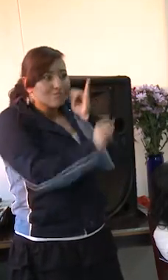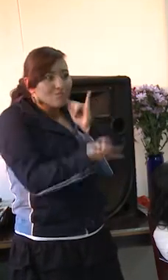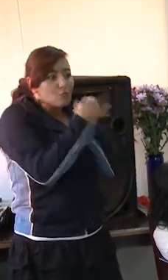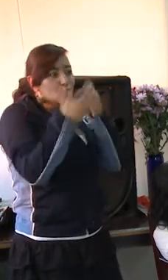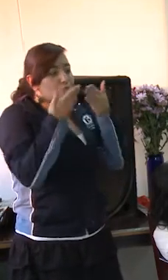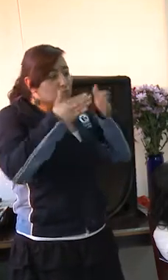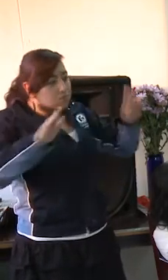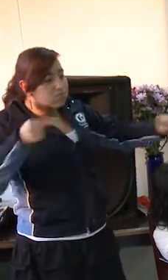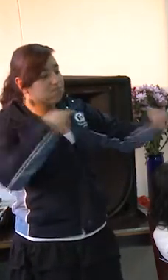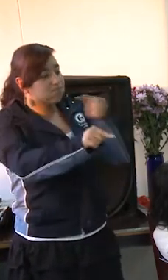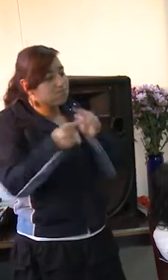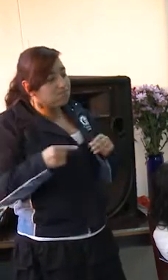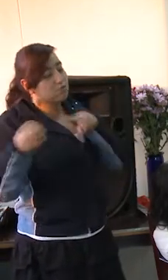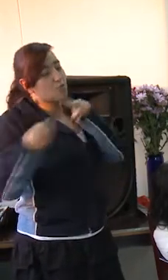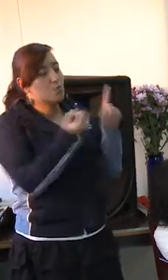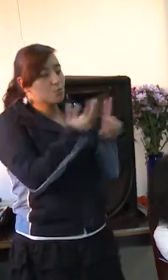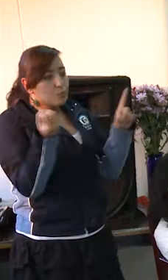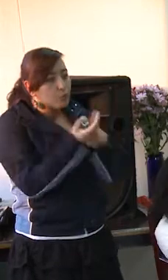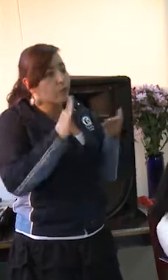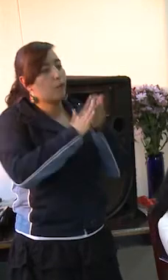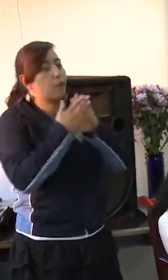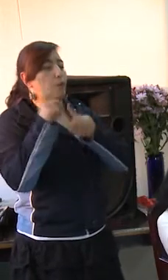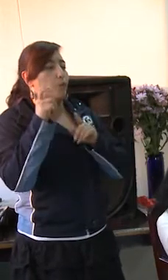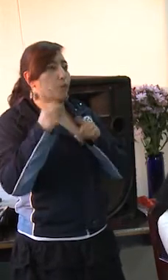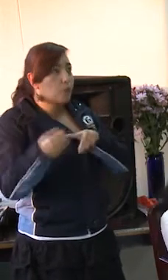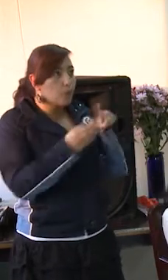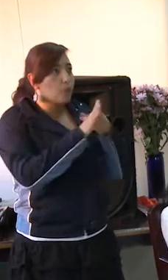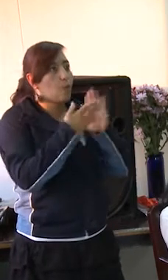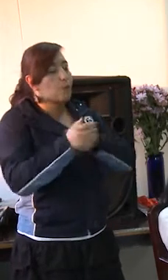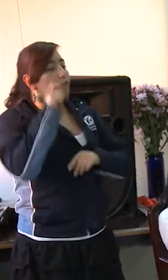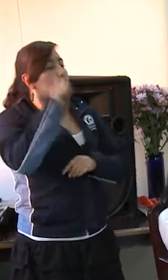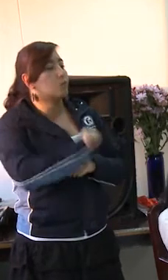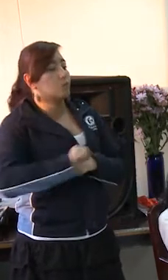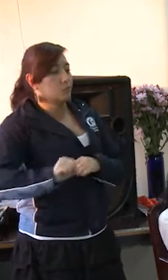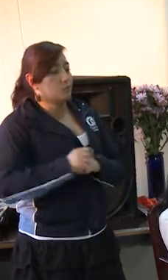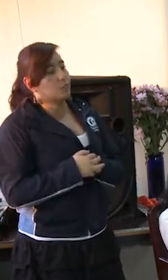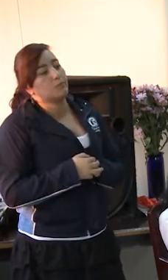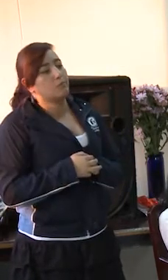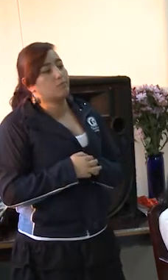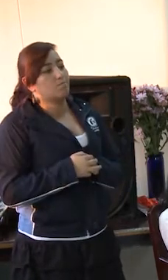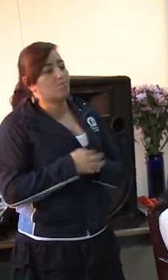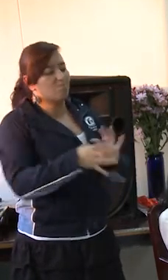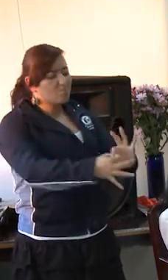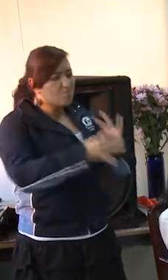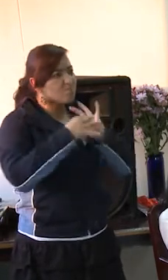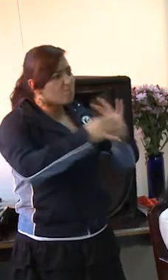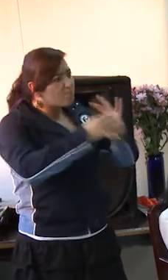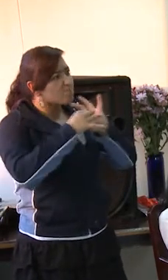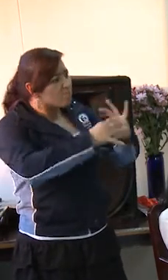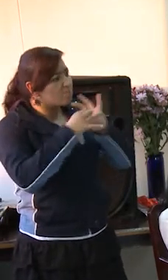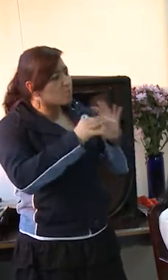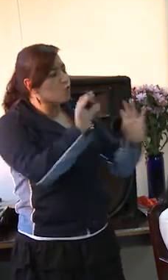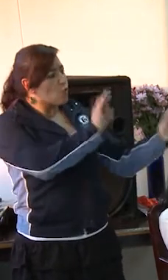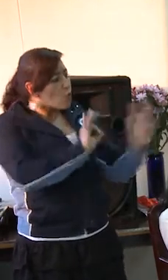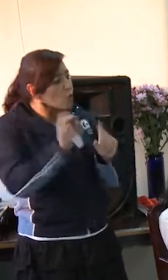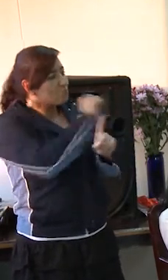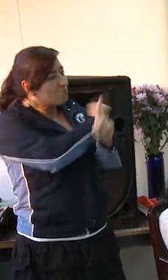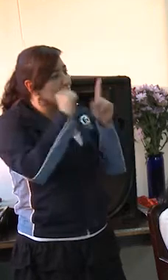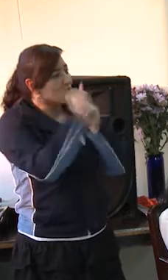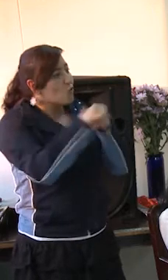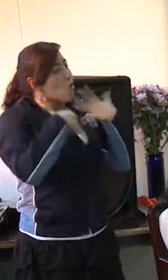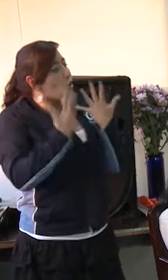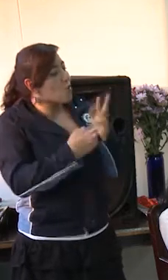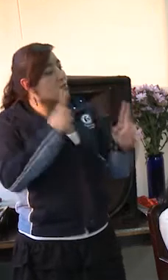sobre la educación popular, la educación comunitaria y los derechos humanos, fortalecer nuestros vínculos con organizaciones sociales en